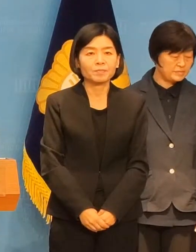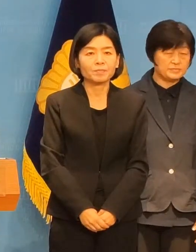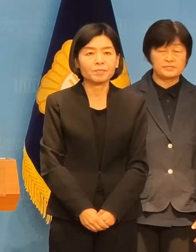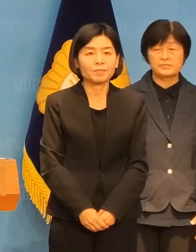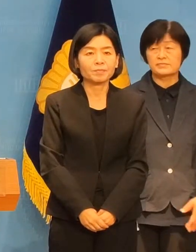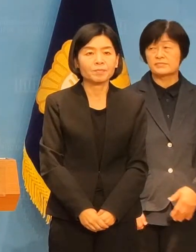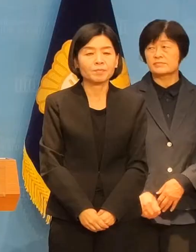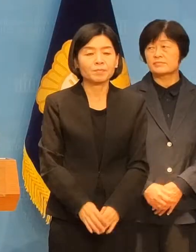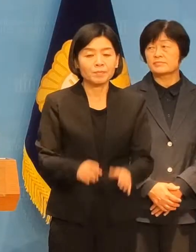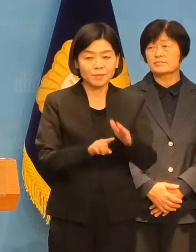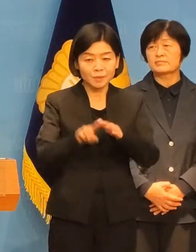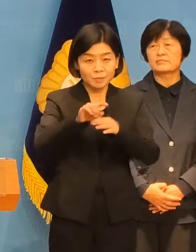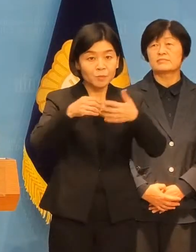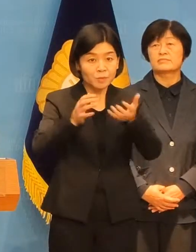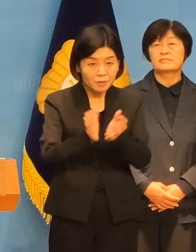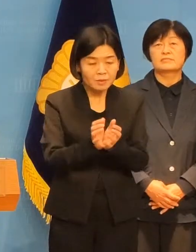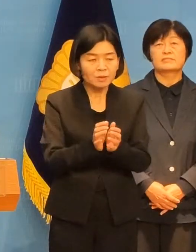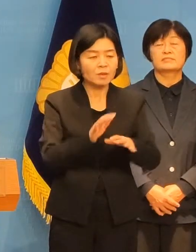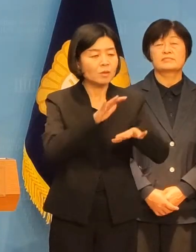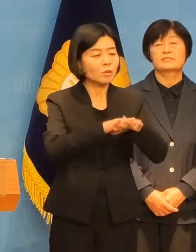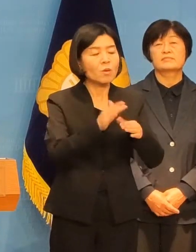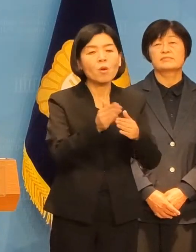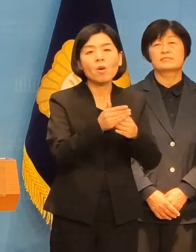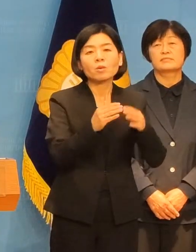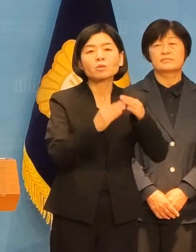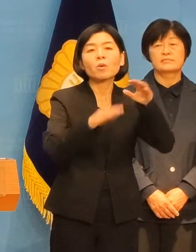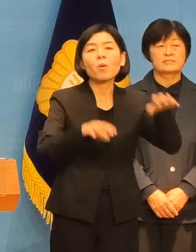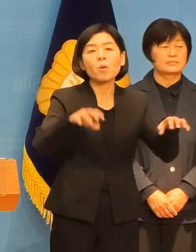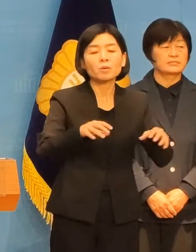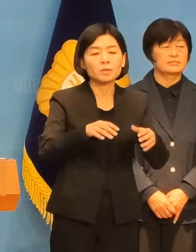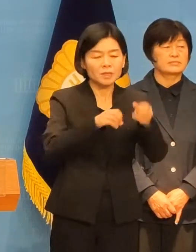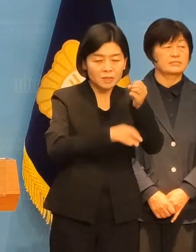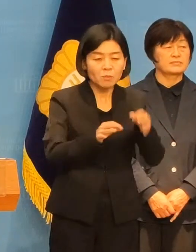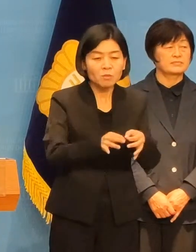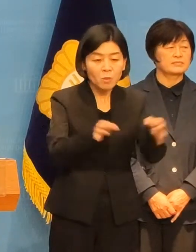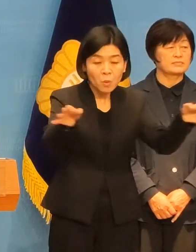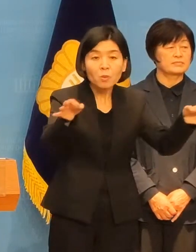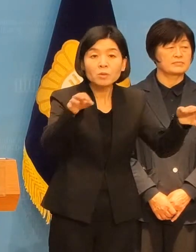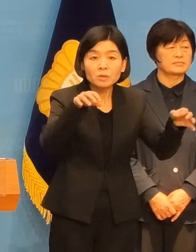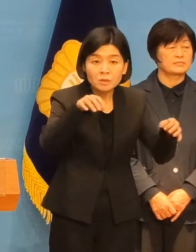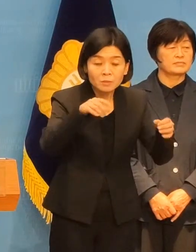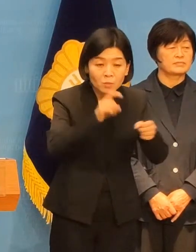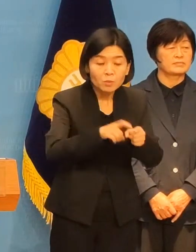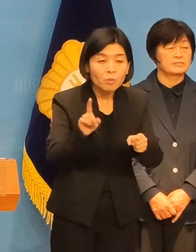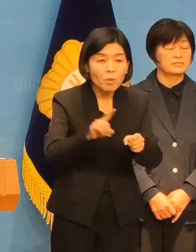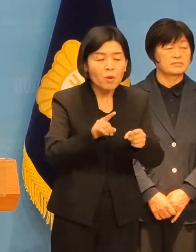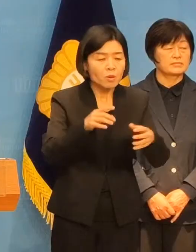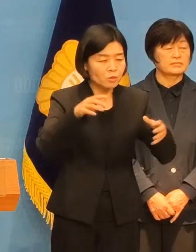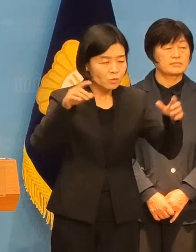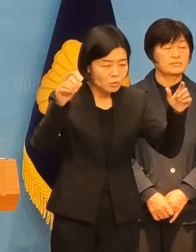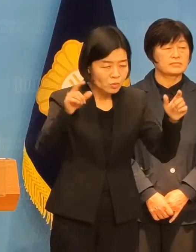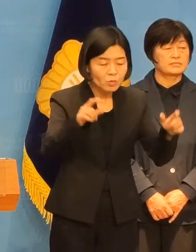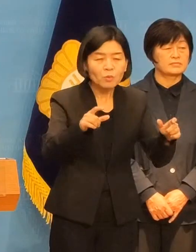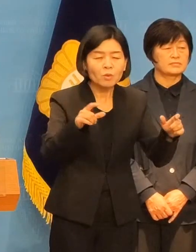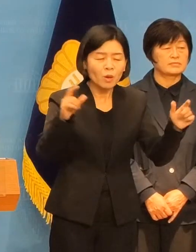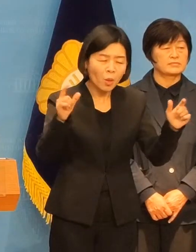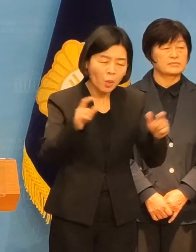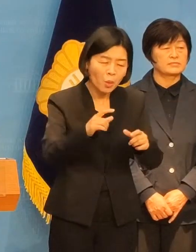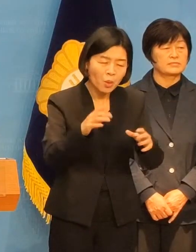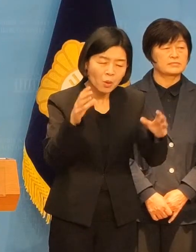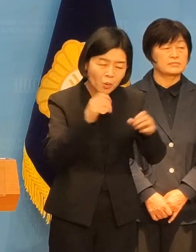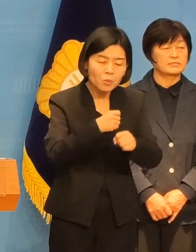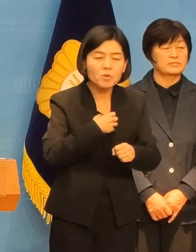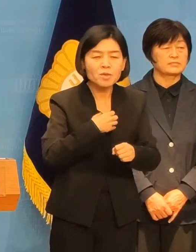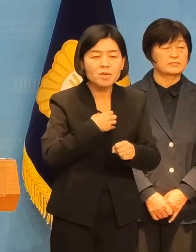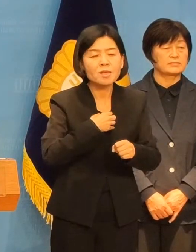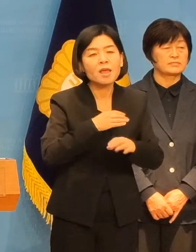네, 진보당은 농어촌 기본소득은 소멸지역 전 지역에 그리고 중앙정부의 책임하에 이 사업이